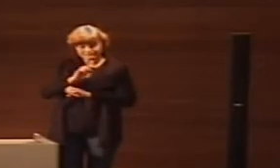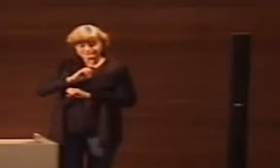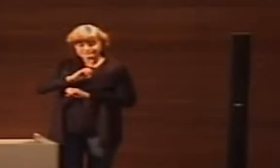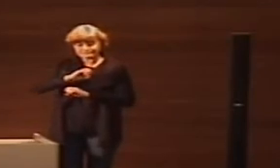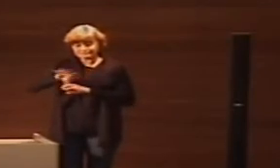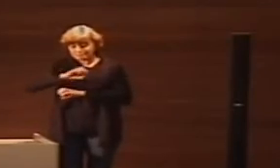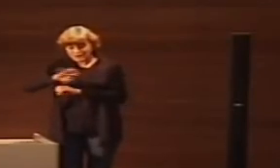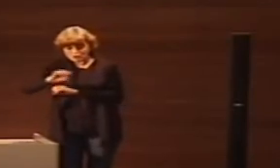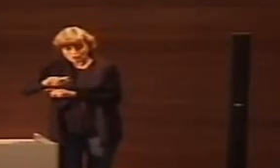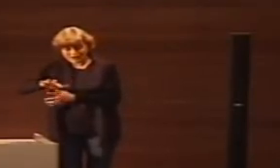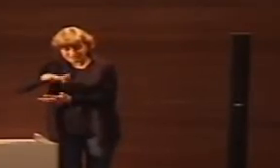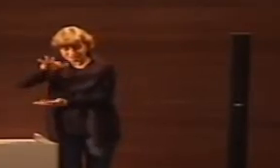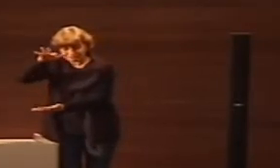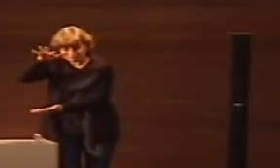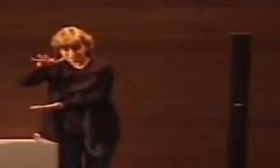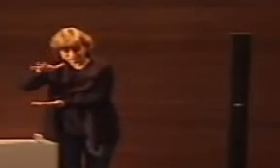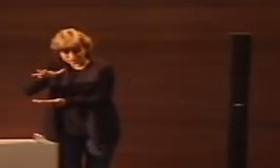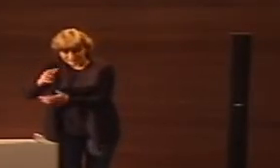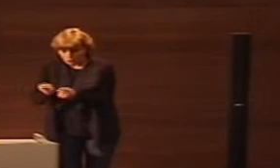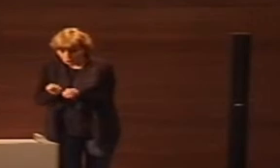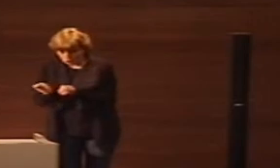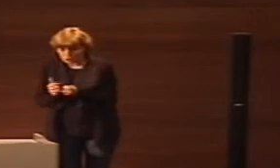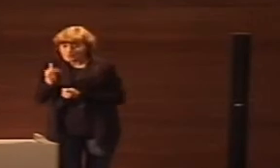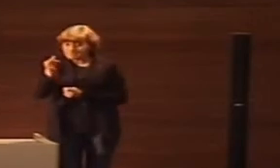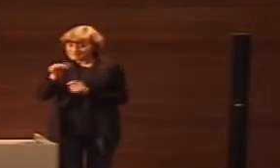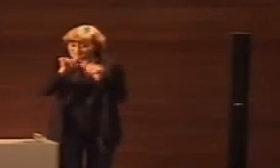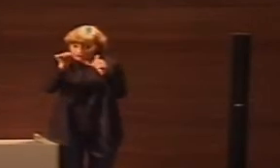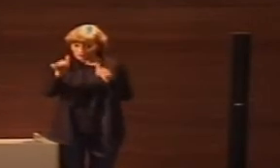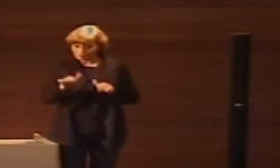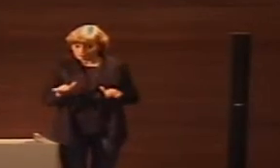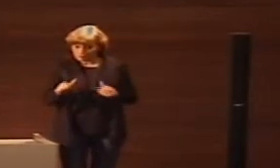consumir. Para que esto se lleve a la práctica,